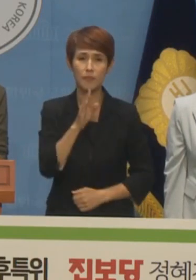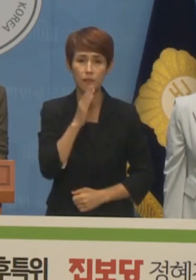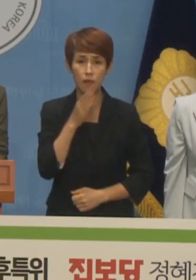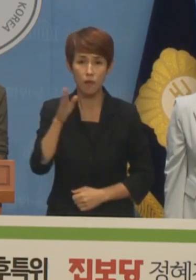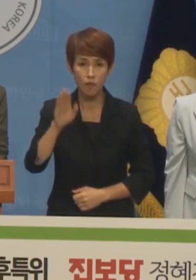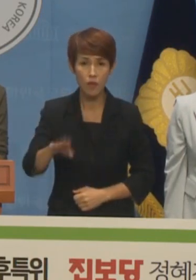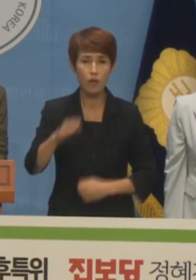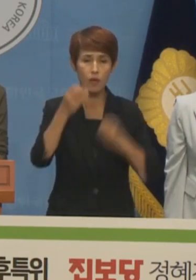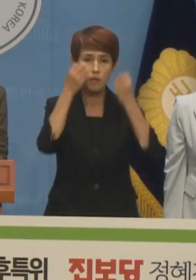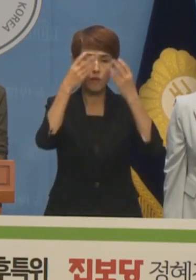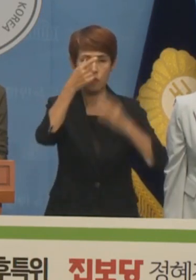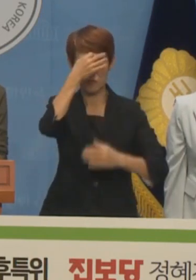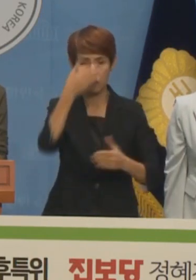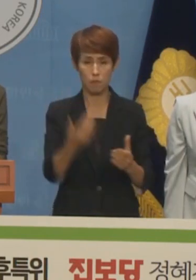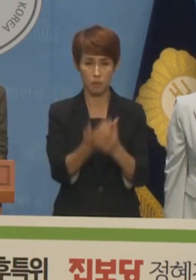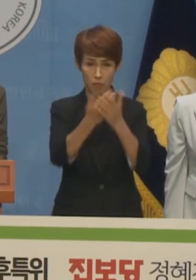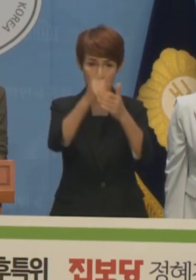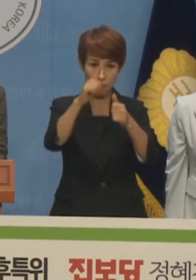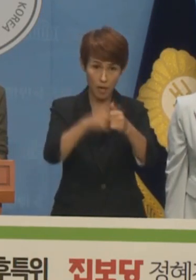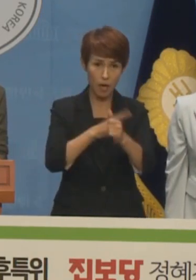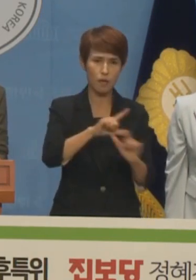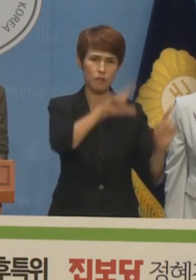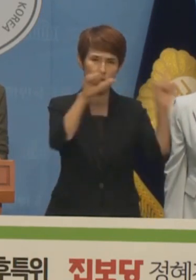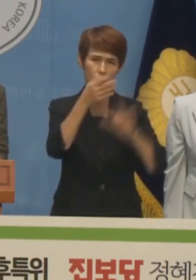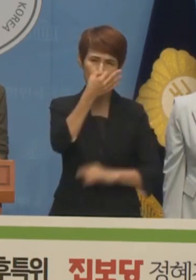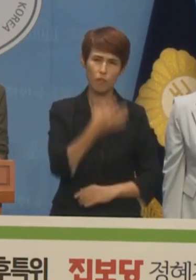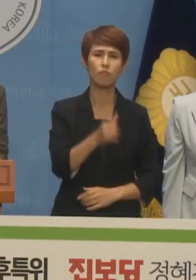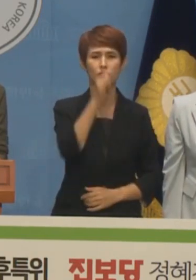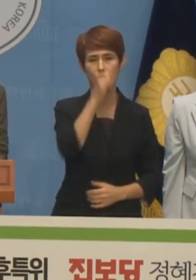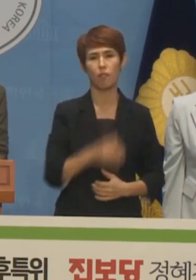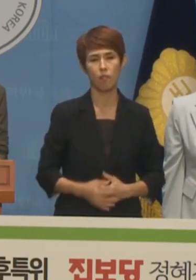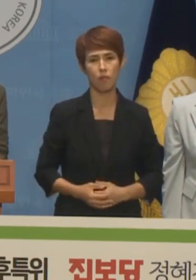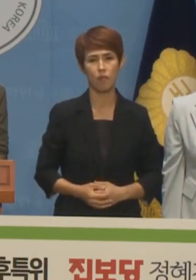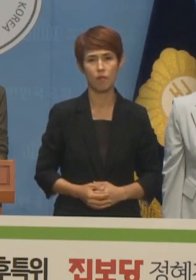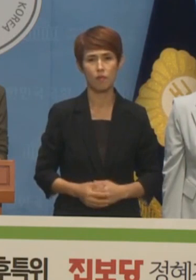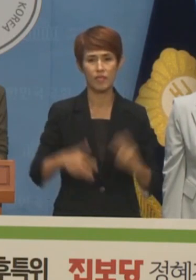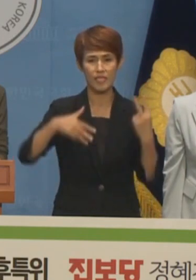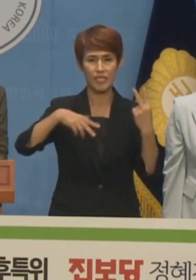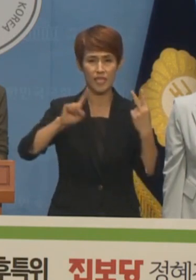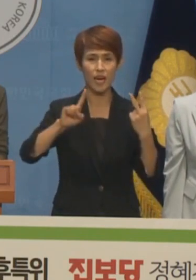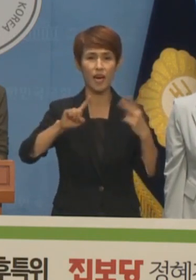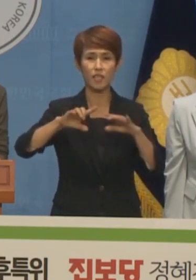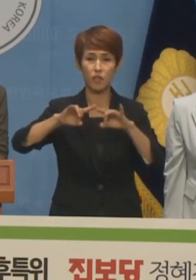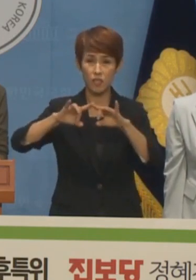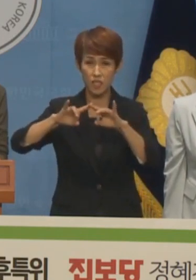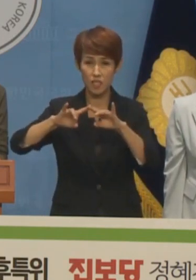기술의 발전은 삶을 위협하기도 합니다. 2차 전지를 첨단